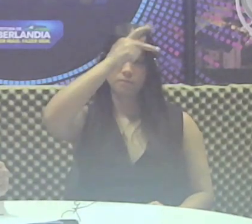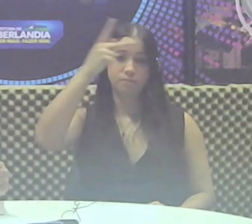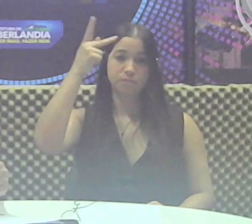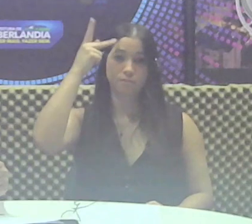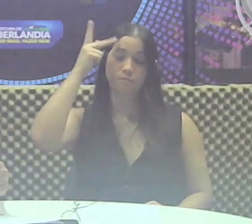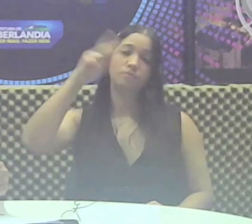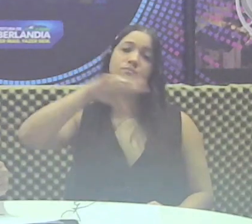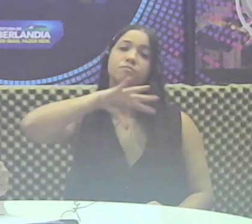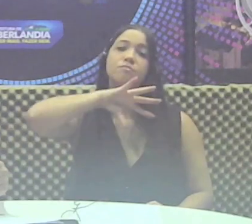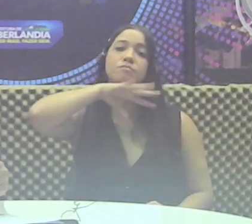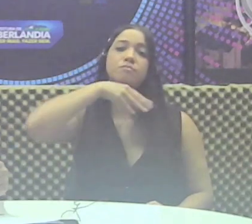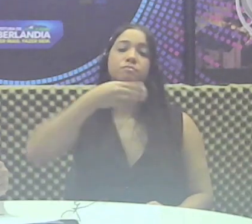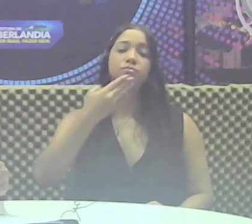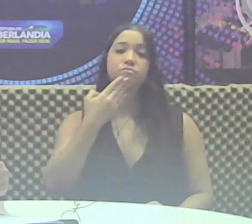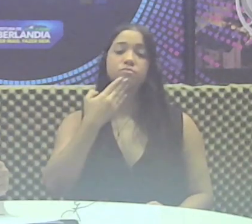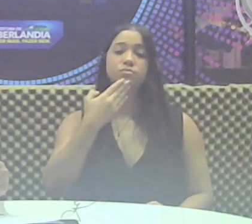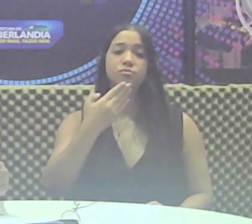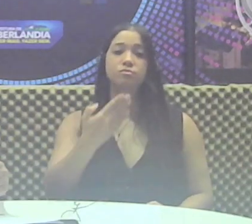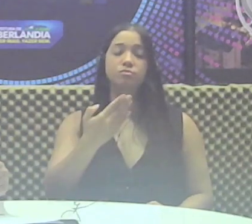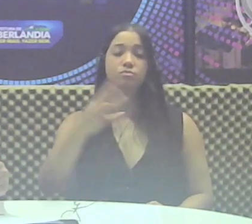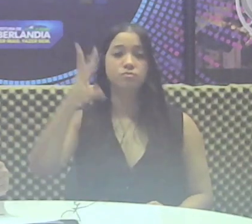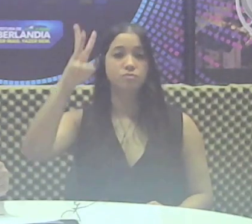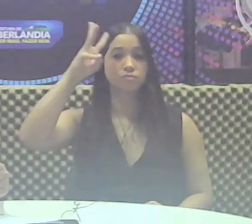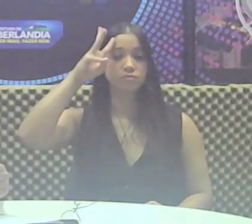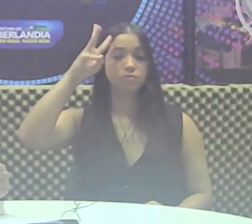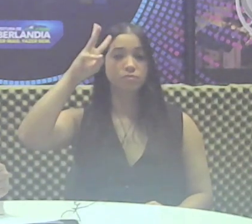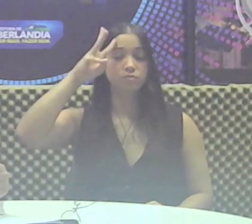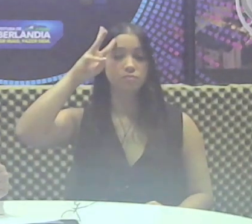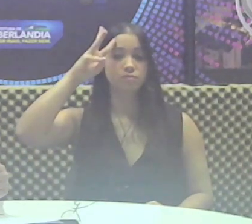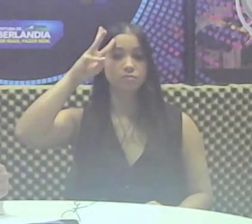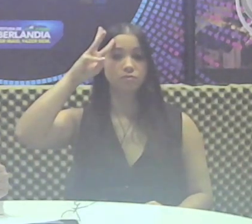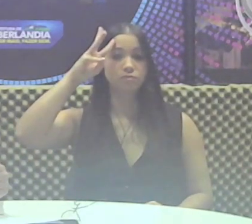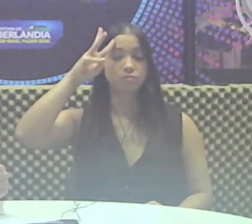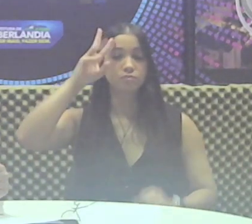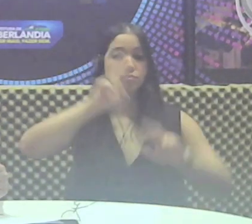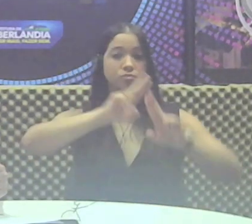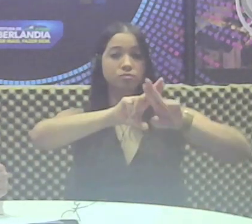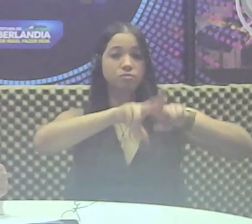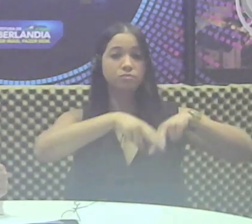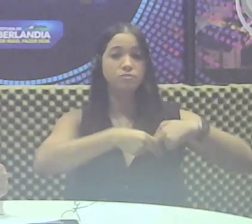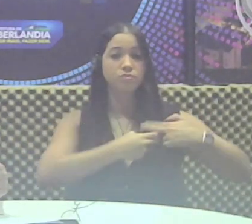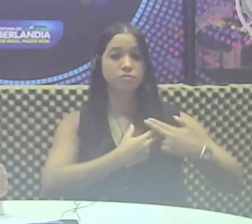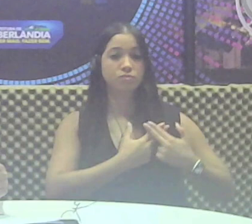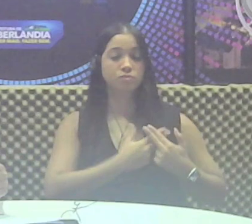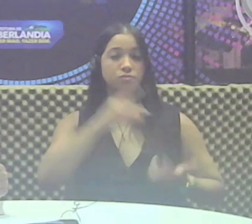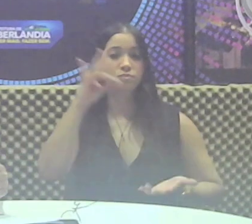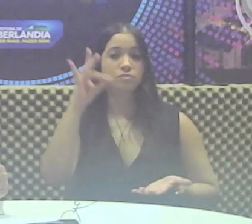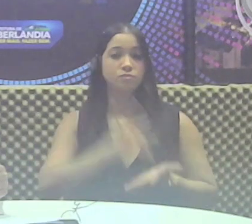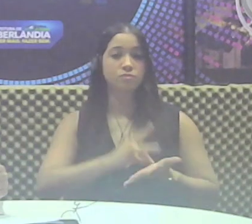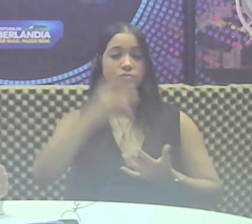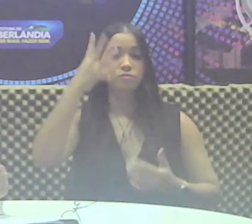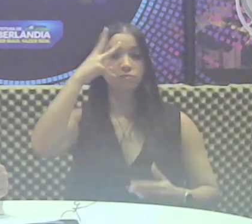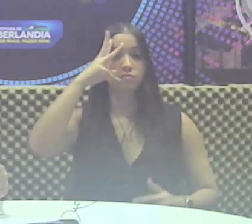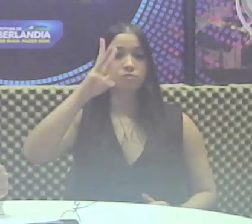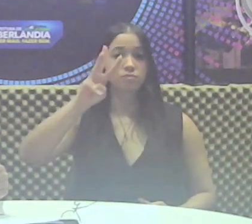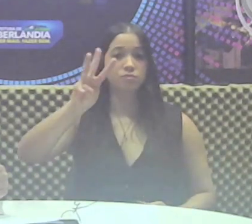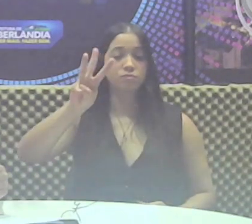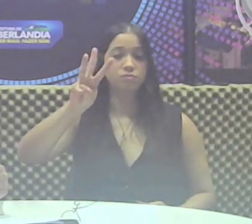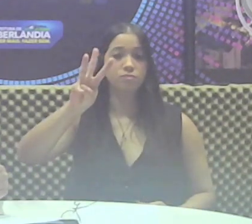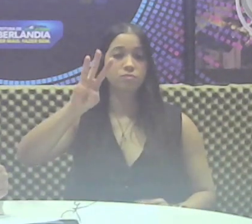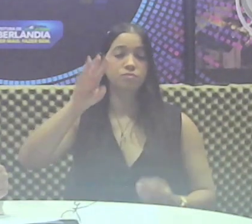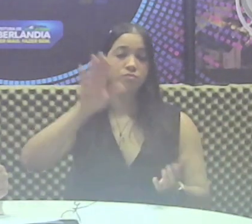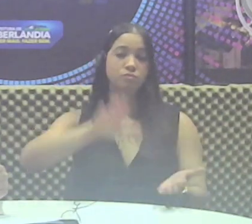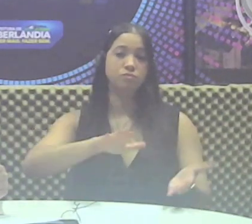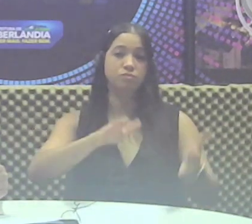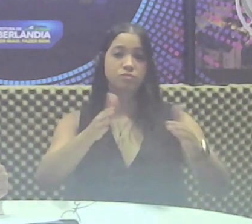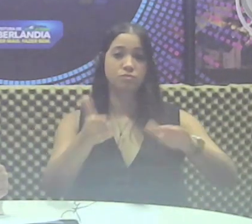Leão determinou, nesta terça-feira, a decretação de luto oficial por 3 dias, em razão do falecimento